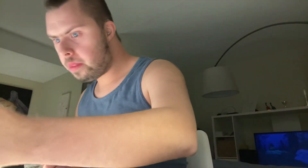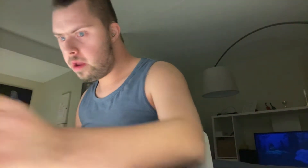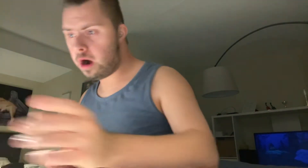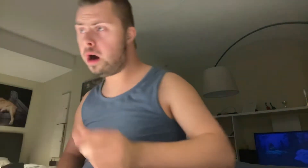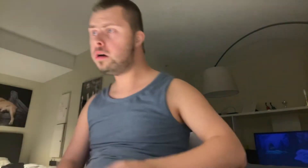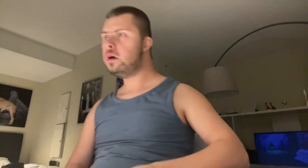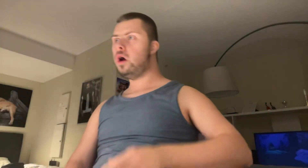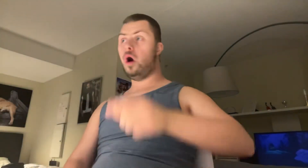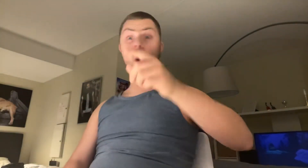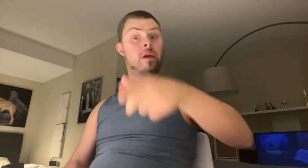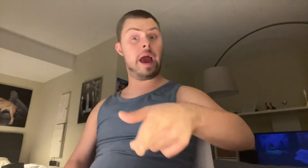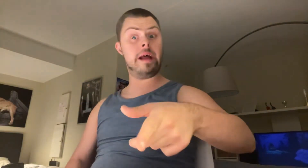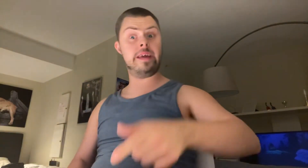ja, och ett till